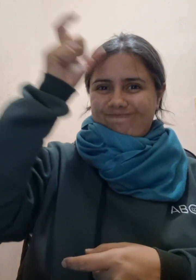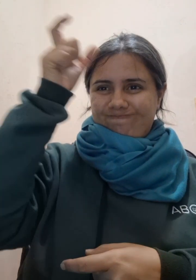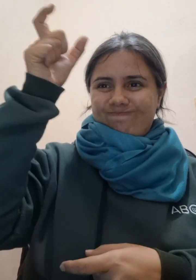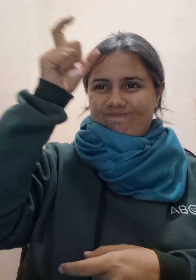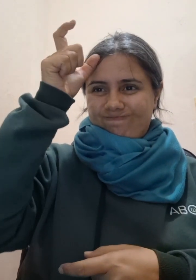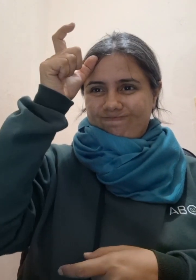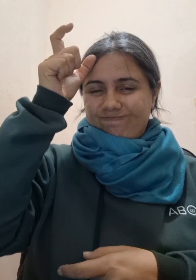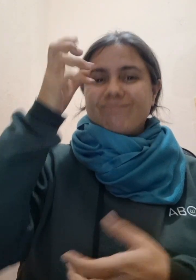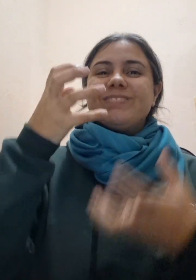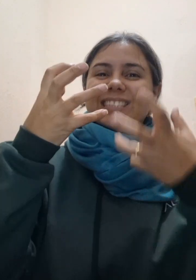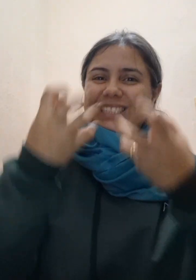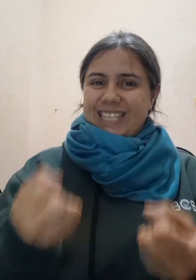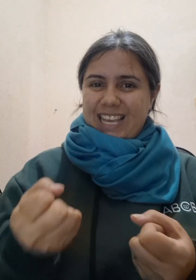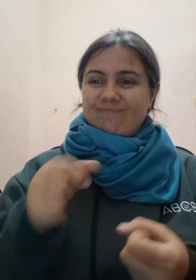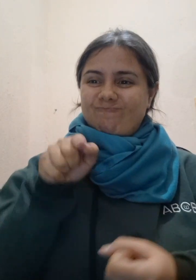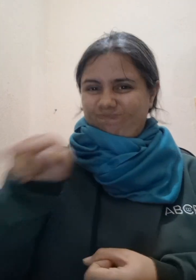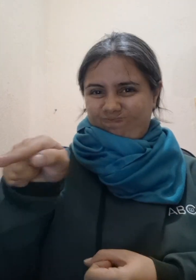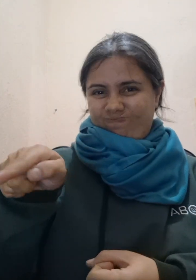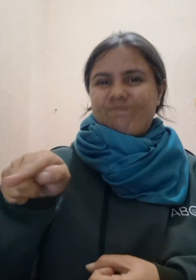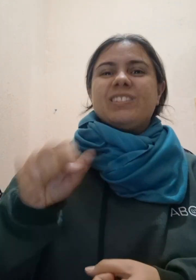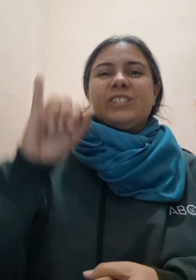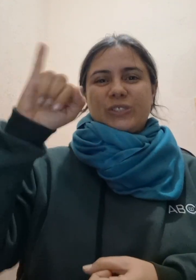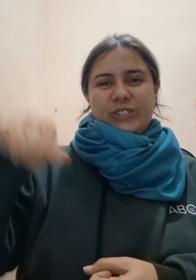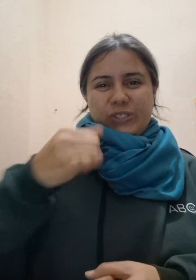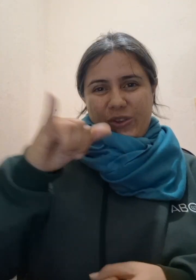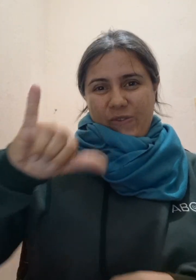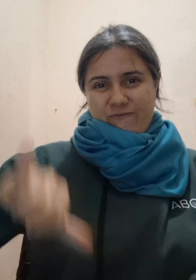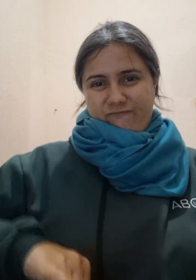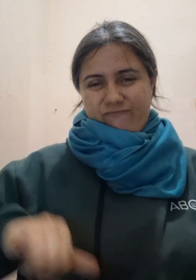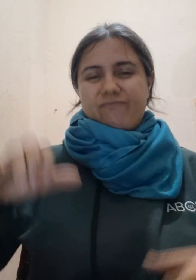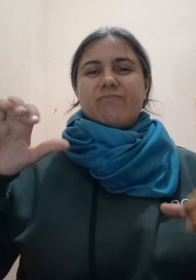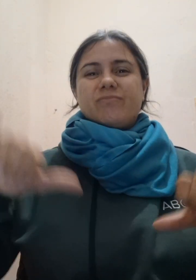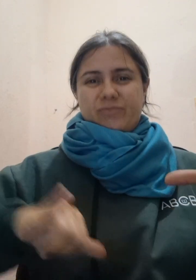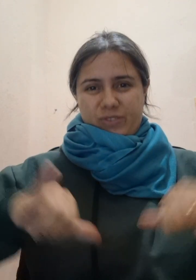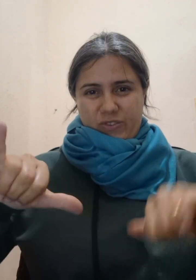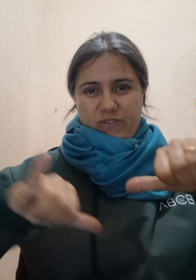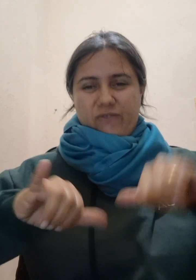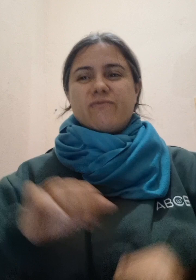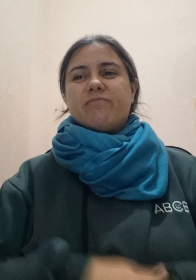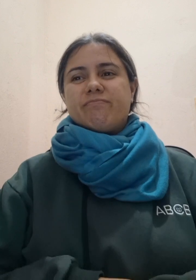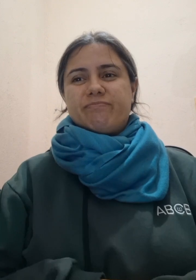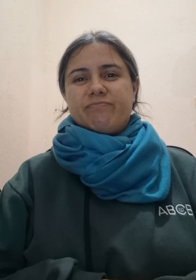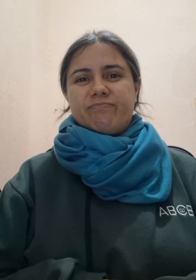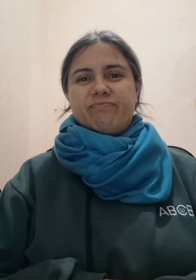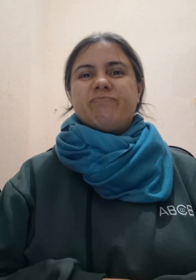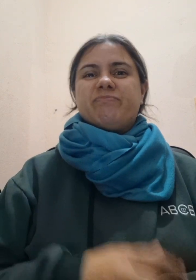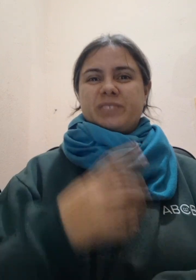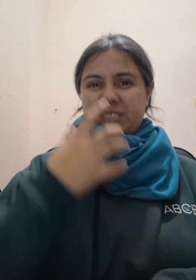sofresse, mas o diabo, Satanás, o acusador, queria que Jó